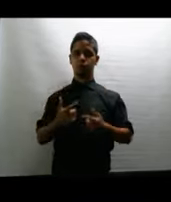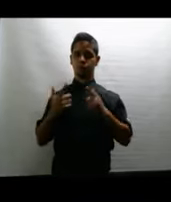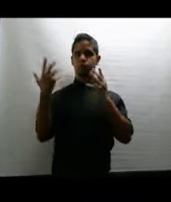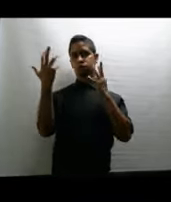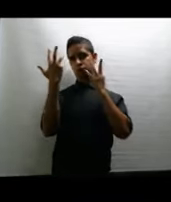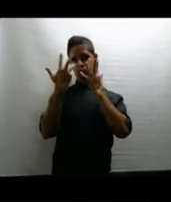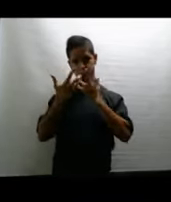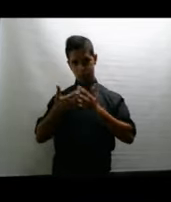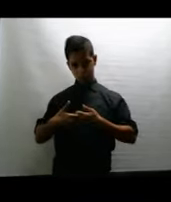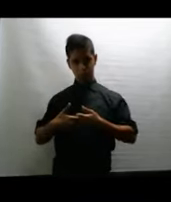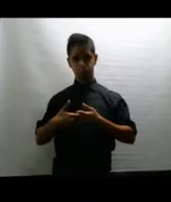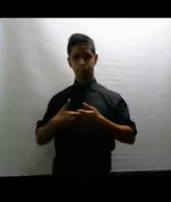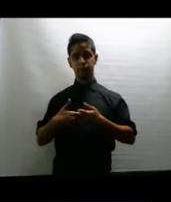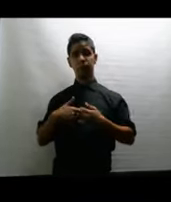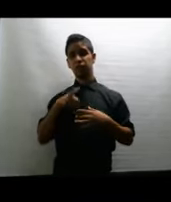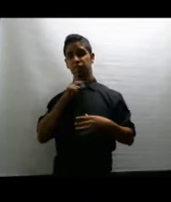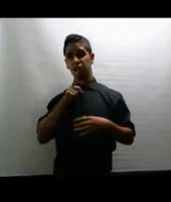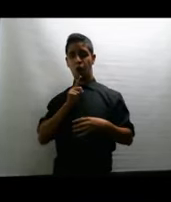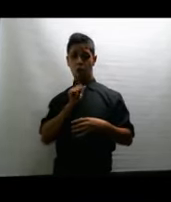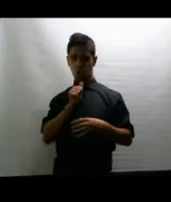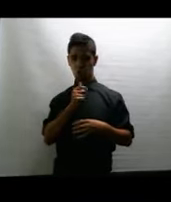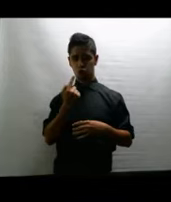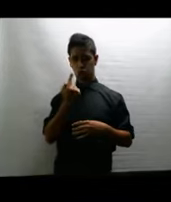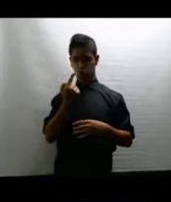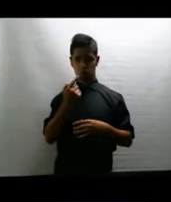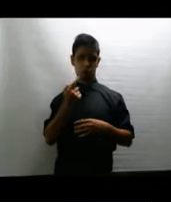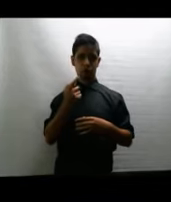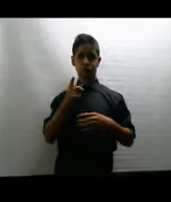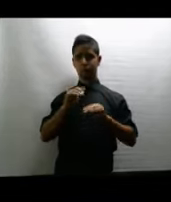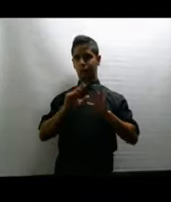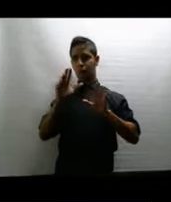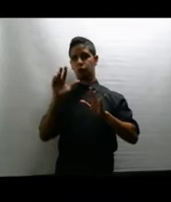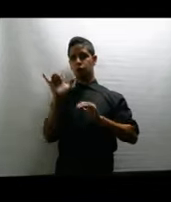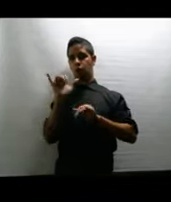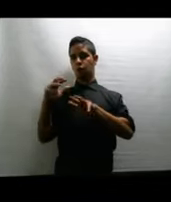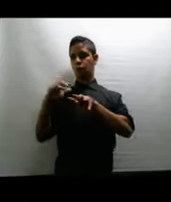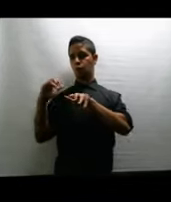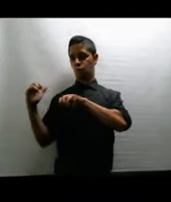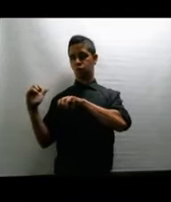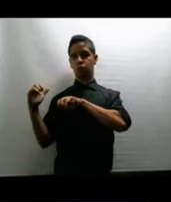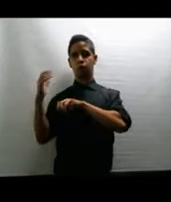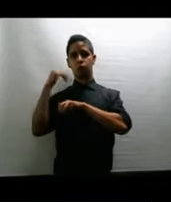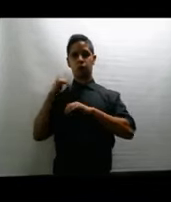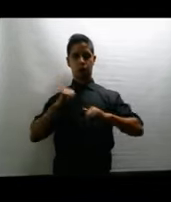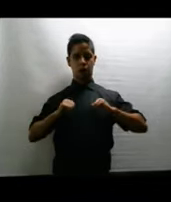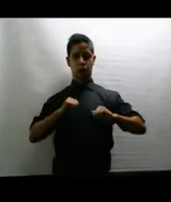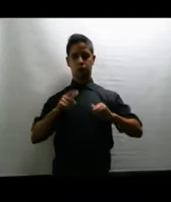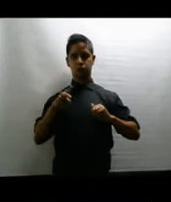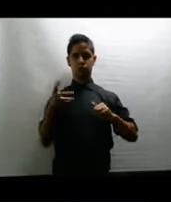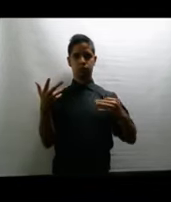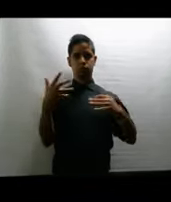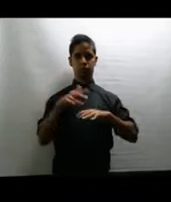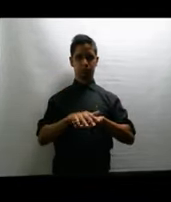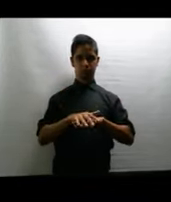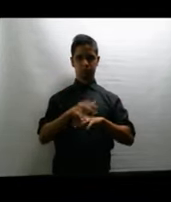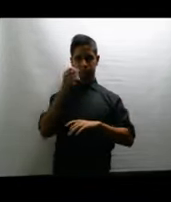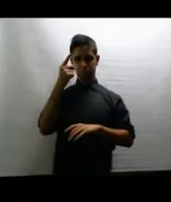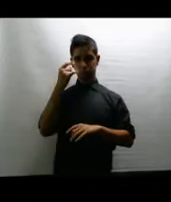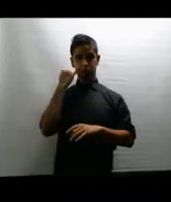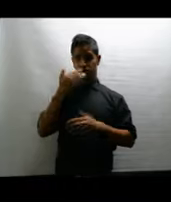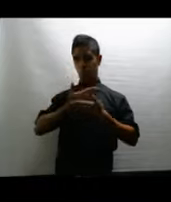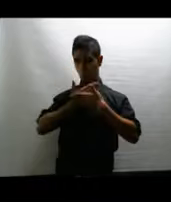para existir. Así que, y no solamente nosotros, sino el público, ¿no? La gente, yo creo que hay una simbiosis con el arte en general. Uh-huh. Si no hay